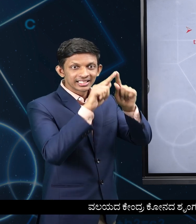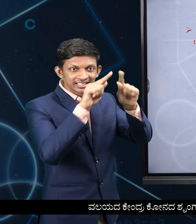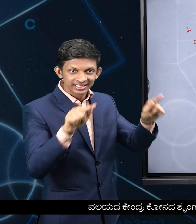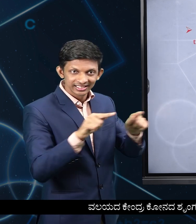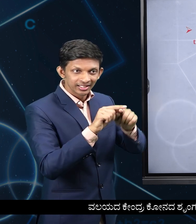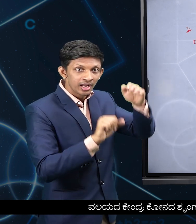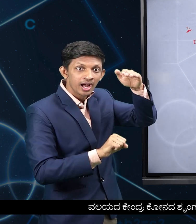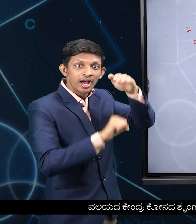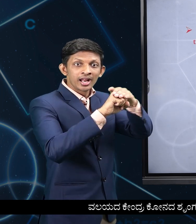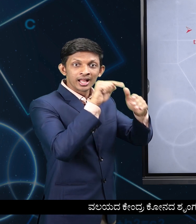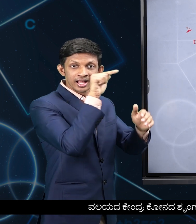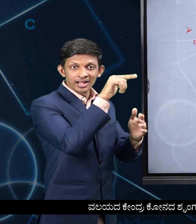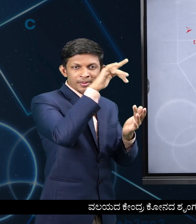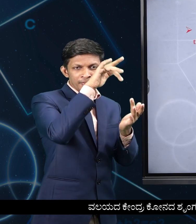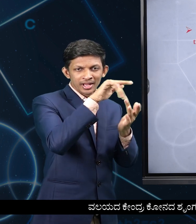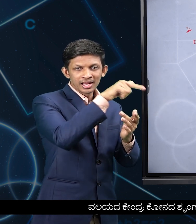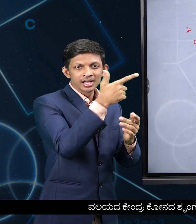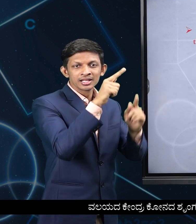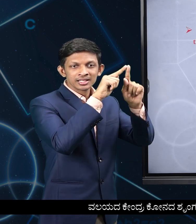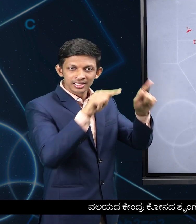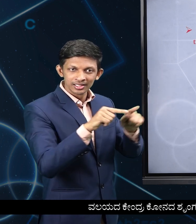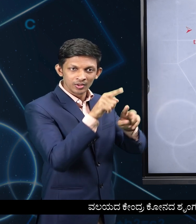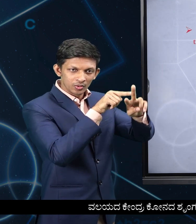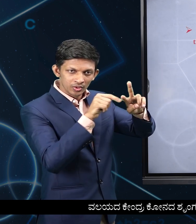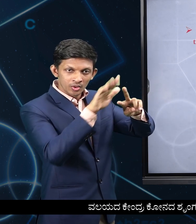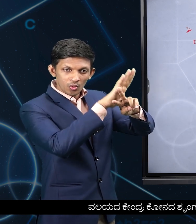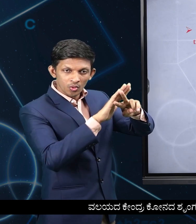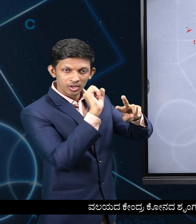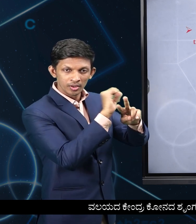ವಲಯದ ಕೇಂದ್ರಕೋನದ ಶೃಂಗವು ವೃತ್ತದ ಕೇಂದ್ರವಾಗಿದೆ.